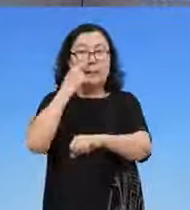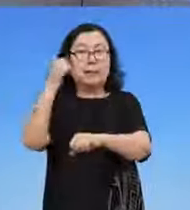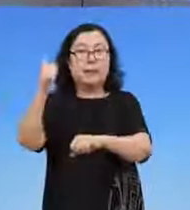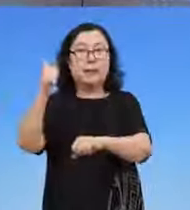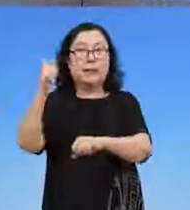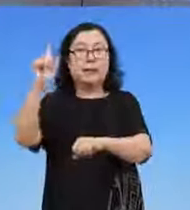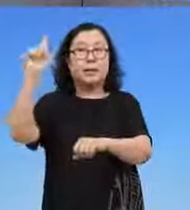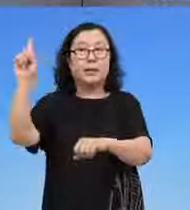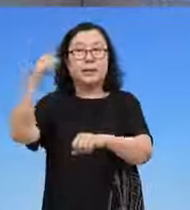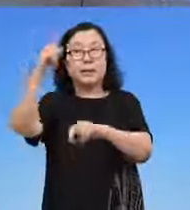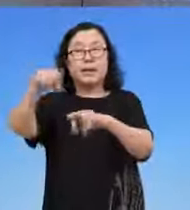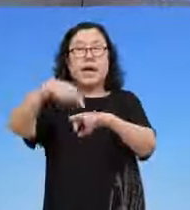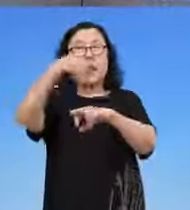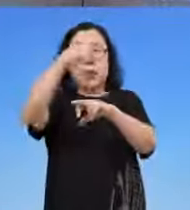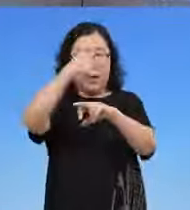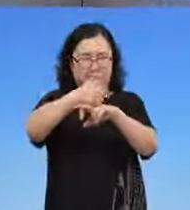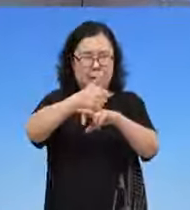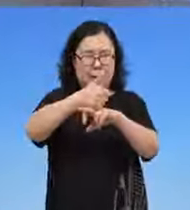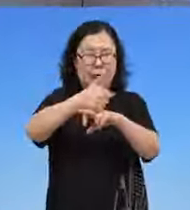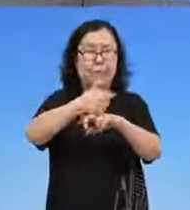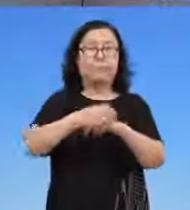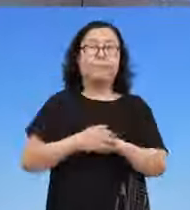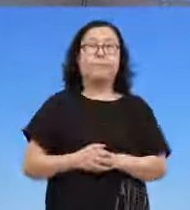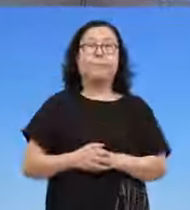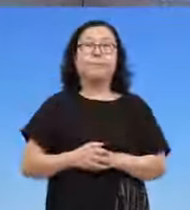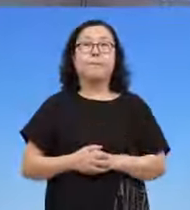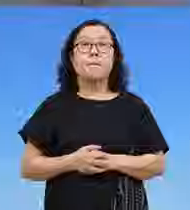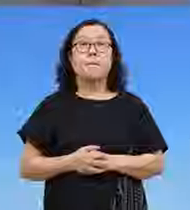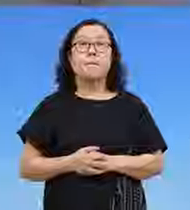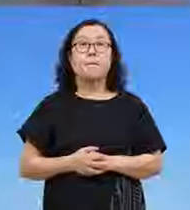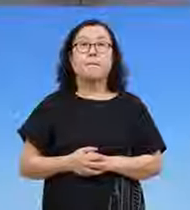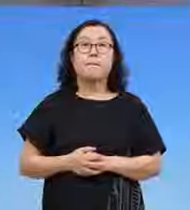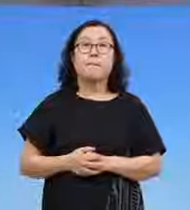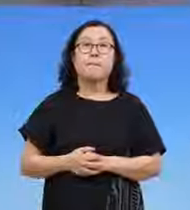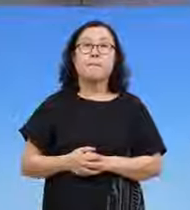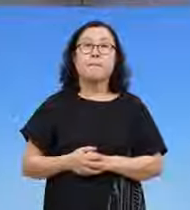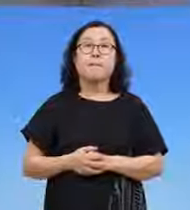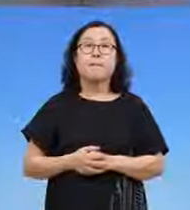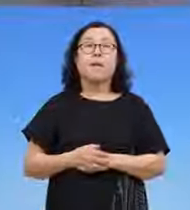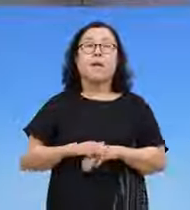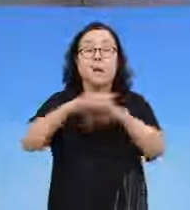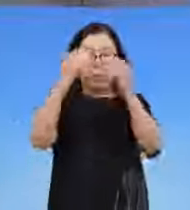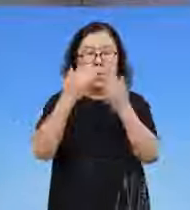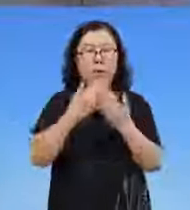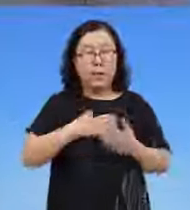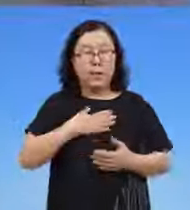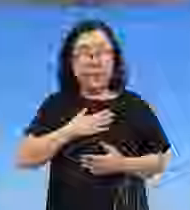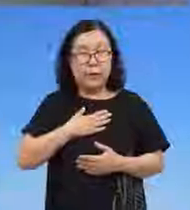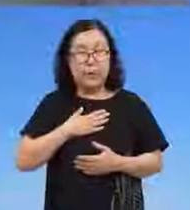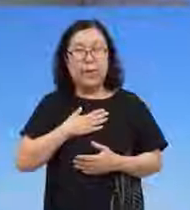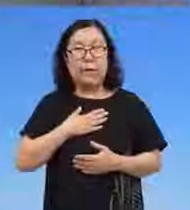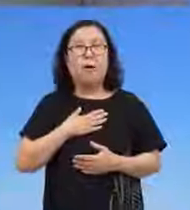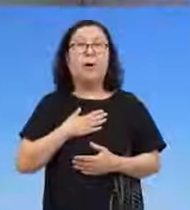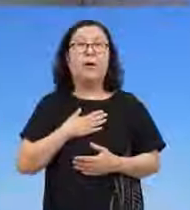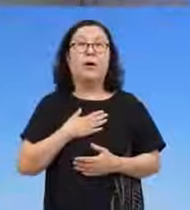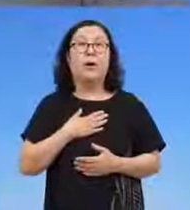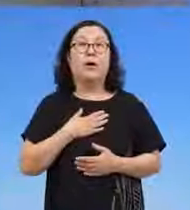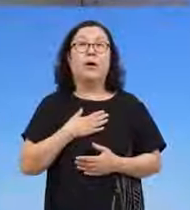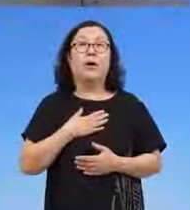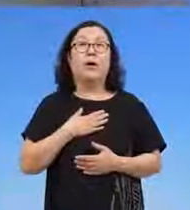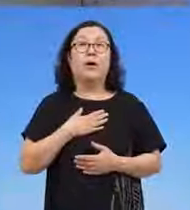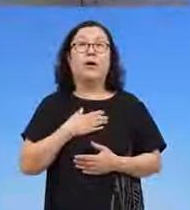솔로몬의 아버지는 여러분이 다 아시다시피 다윗 왕이에요. 뭐 이건 다 아시는데,